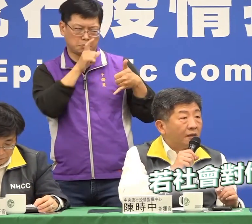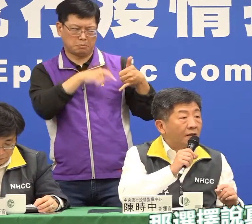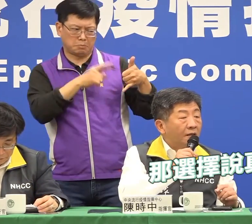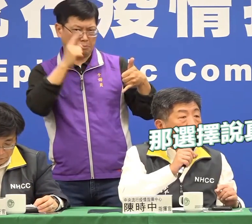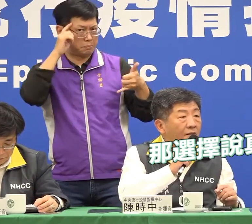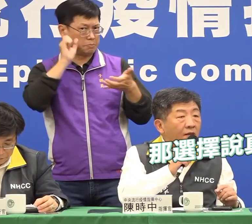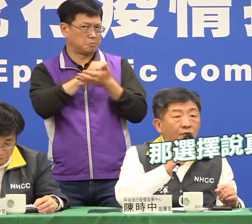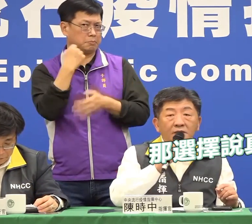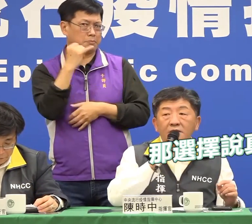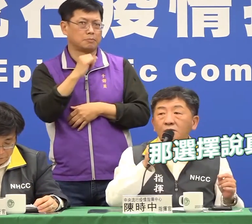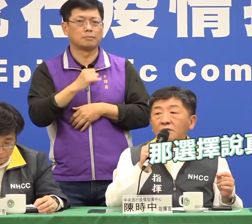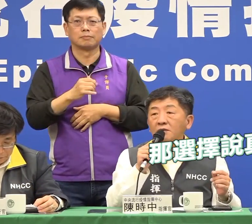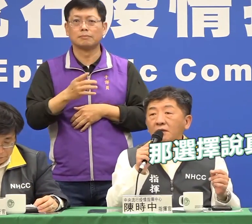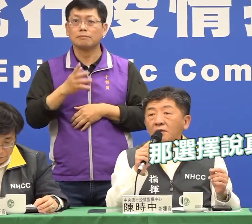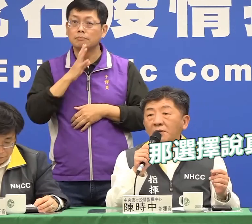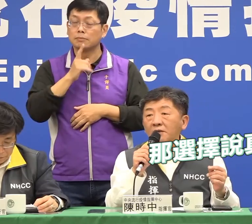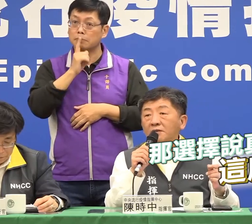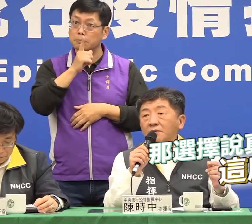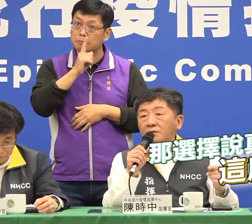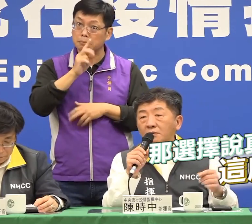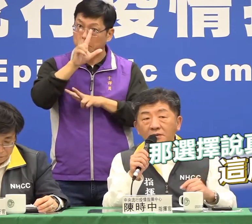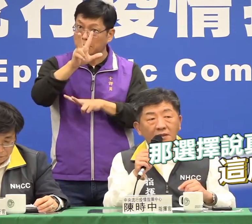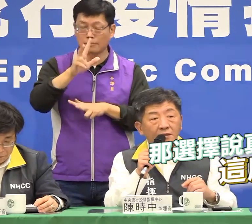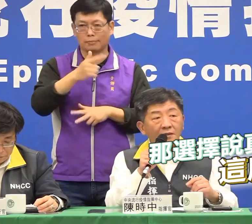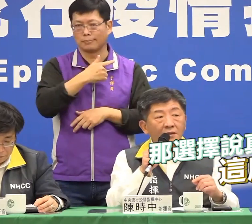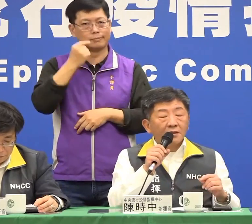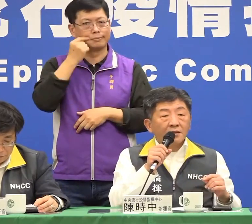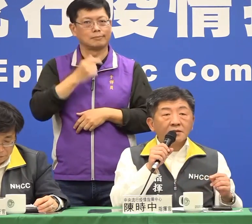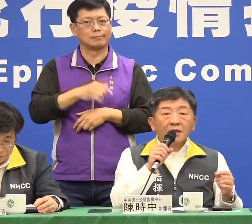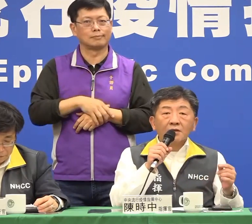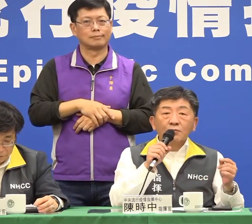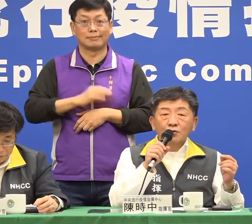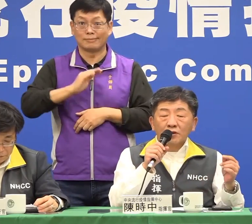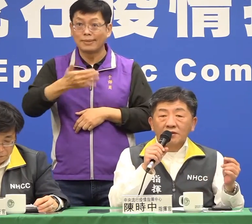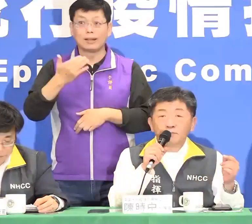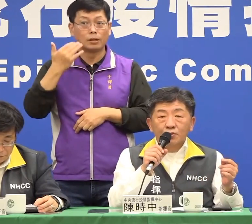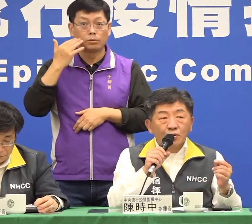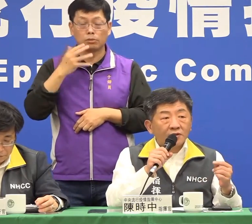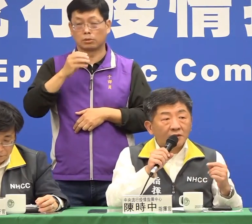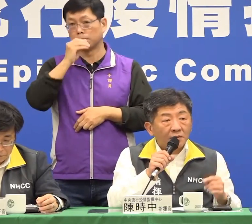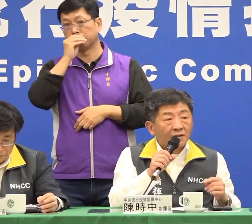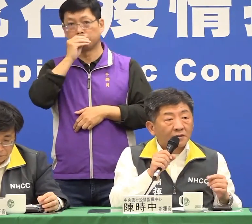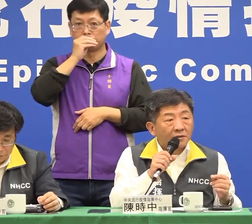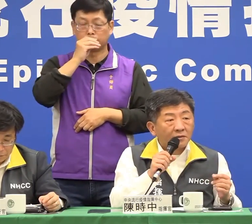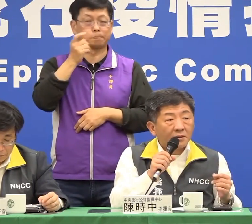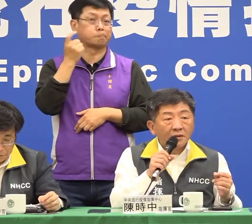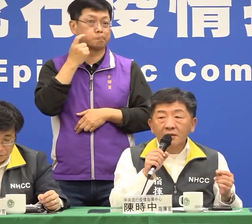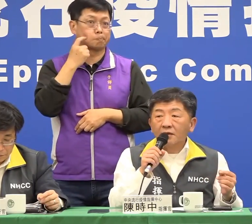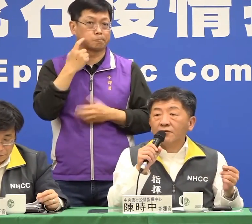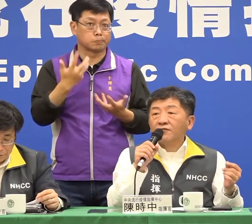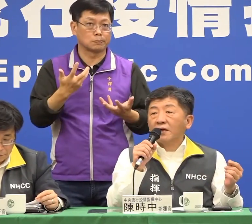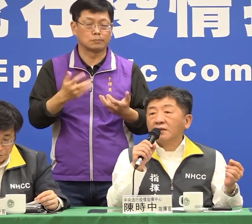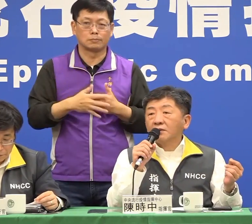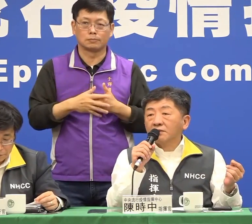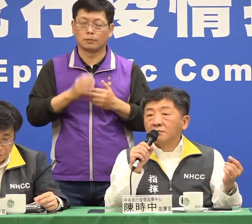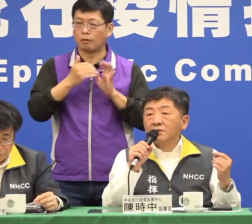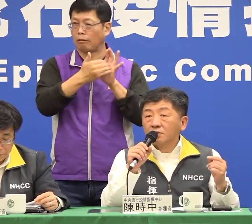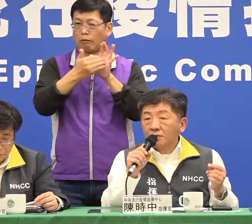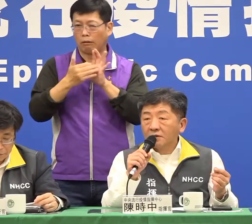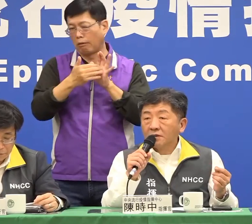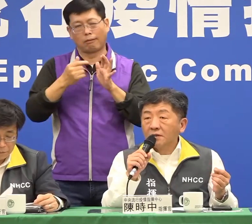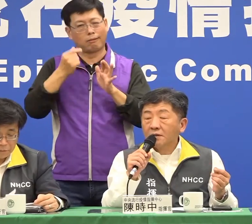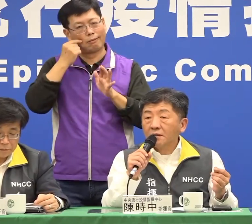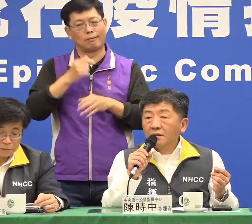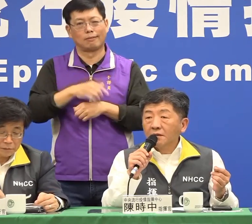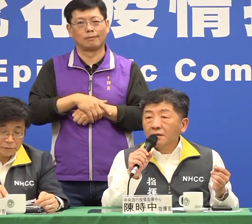化，那选择说真话就变得这么的困难，可是大家都不选择不说真话的时候，那我们的防疫又怎么